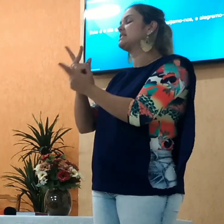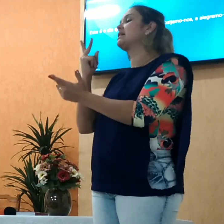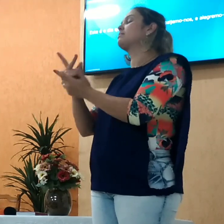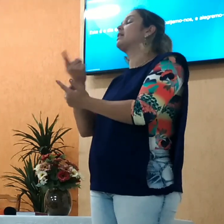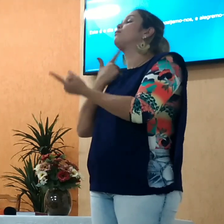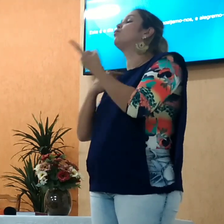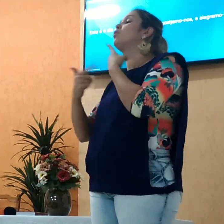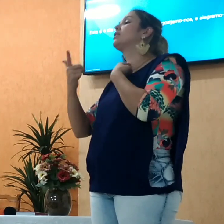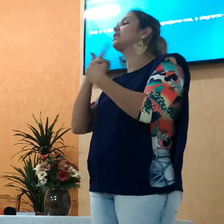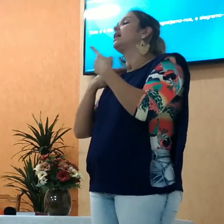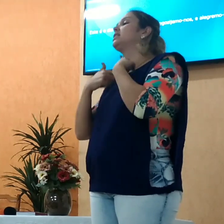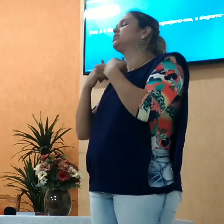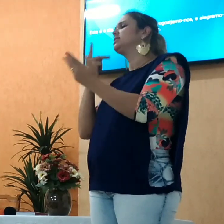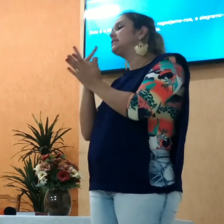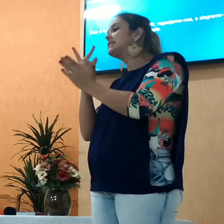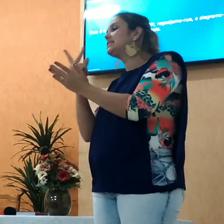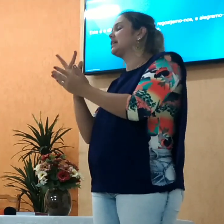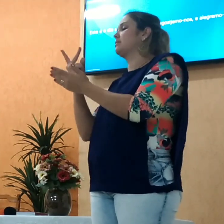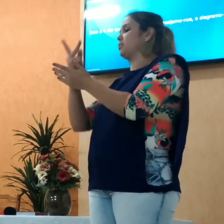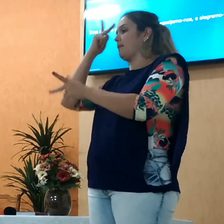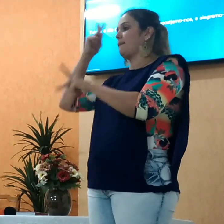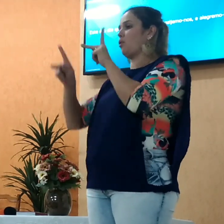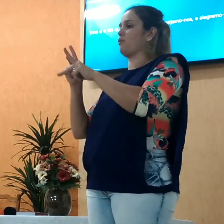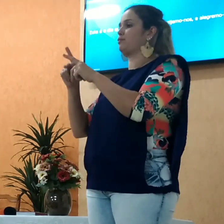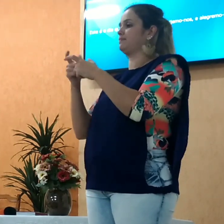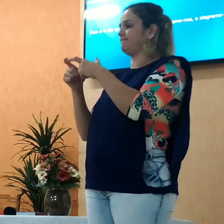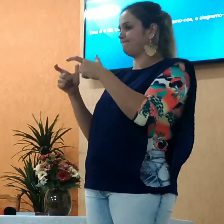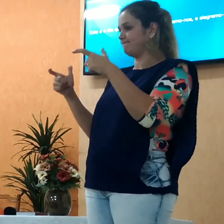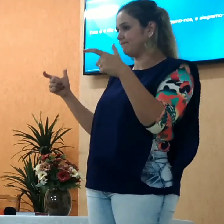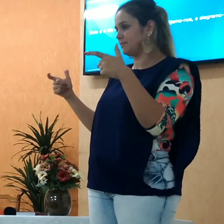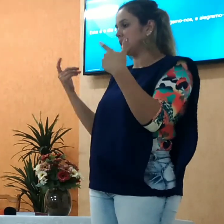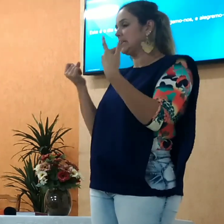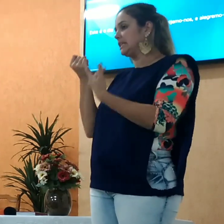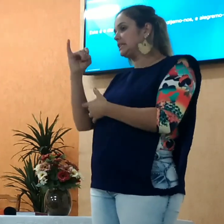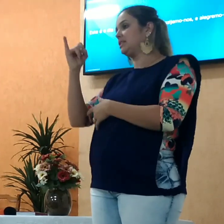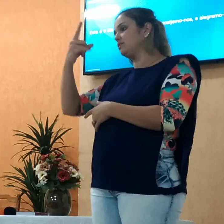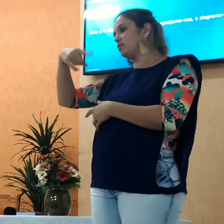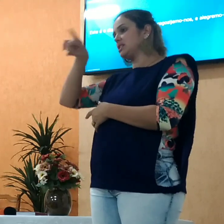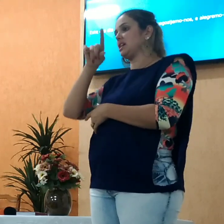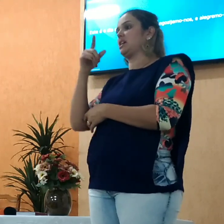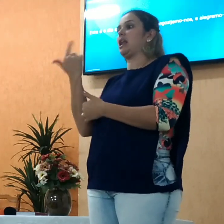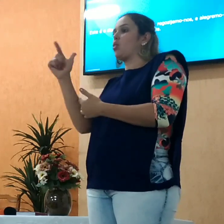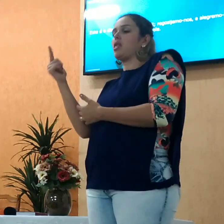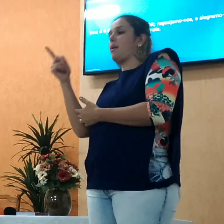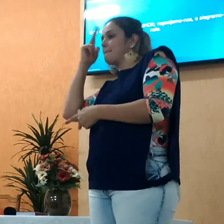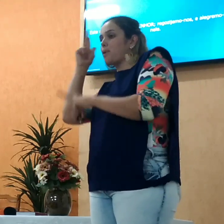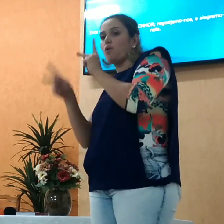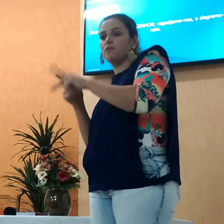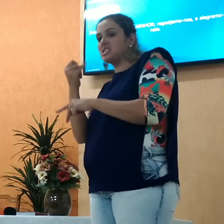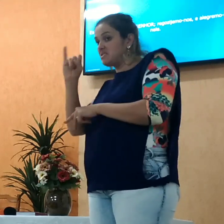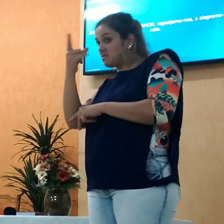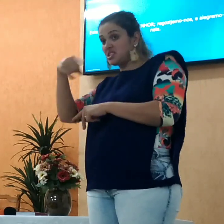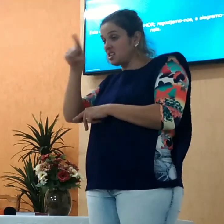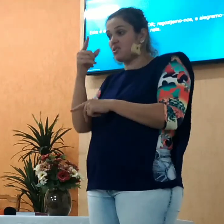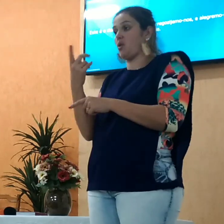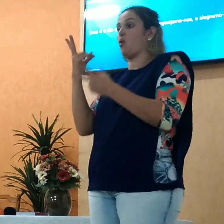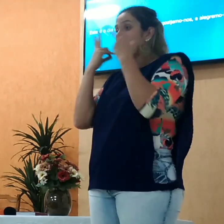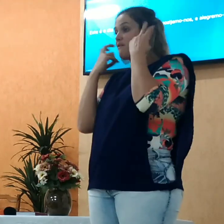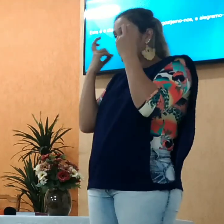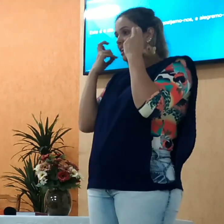cada vez este povo crescer mais. Porventura, se você não é povo de Deus, se você não é ovelha de Jesus